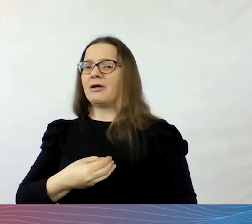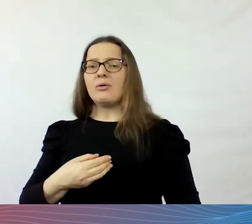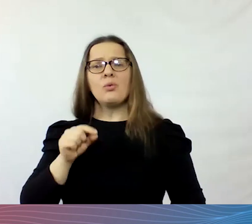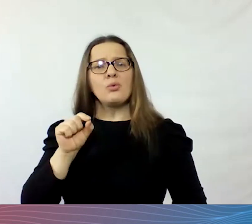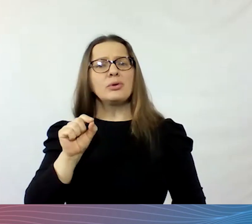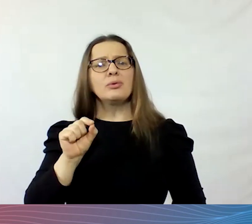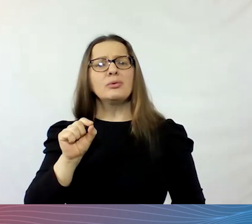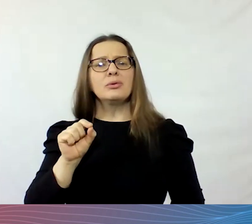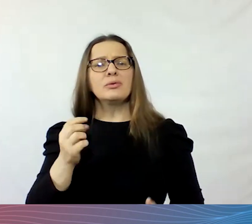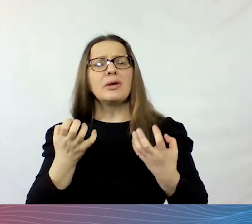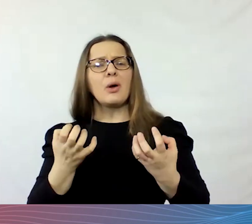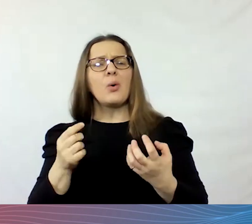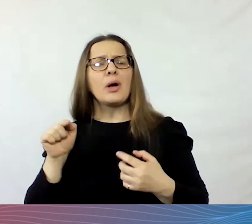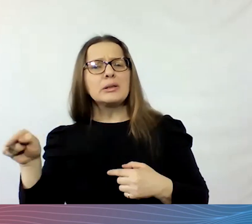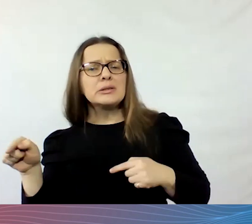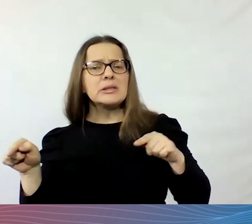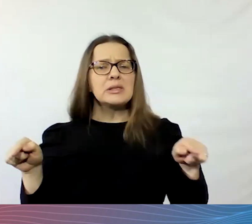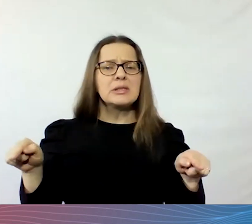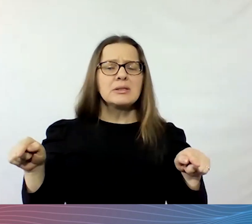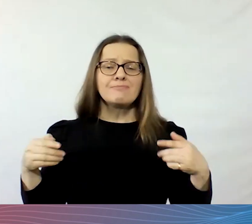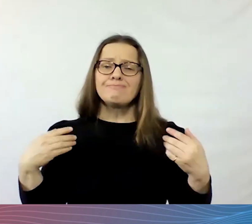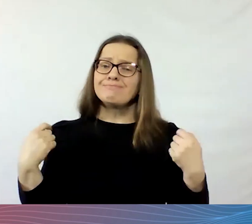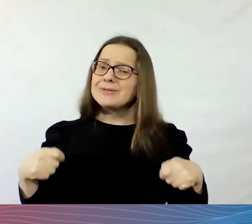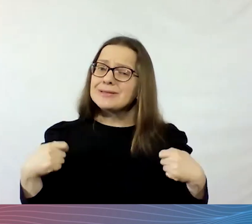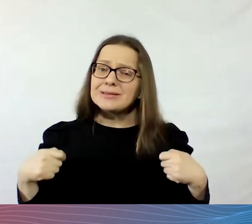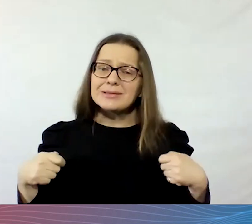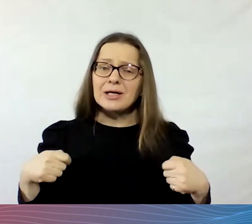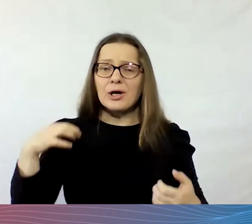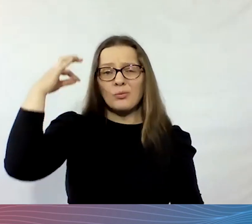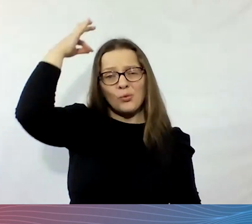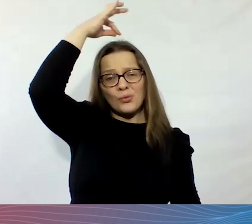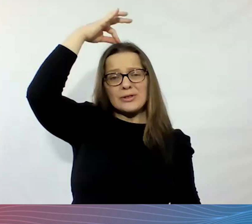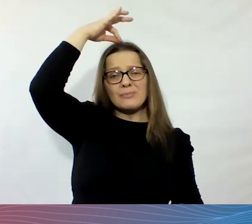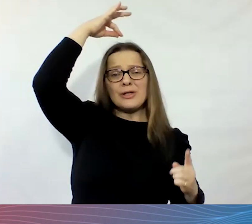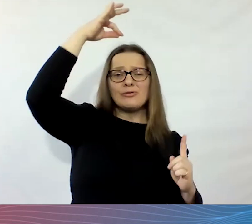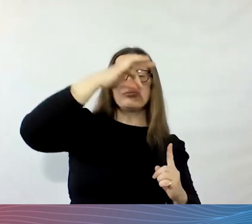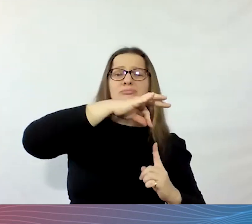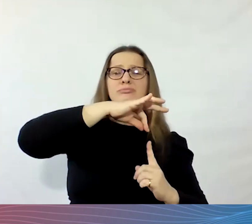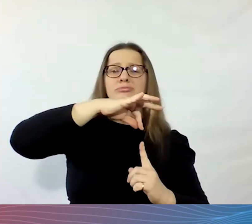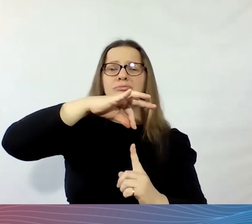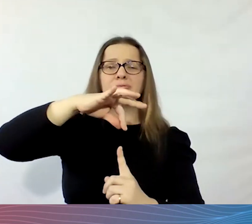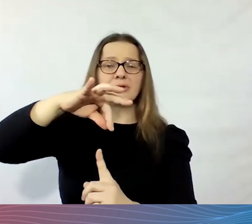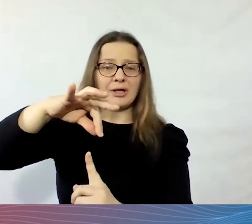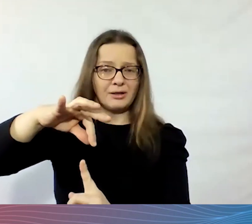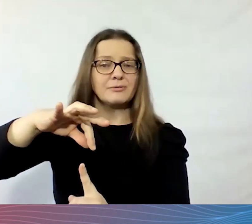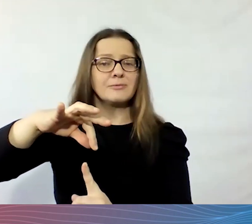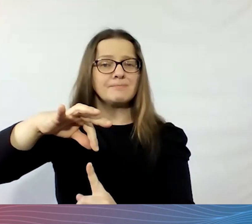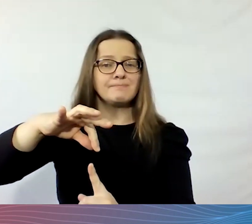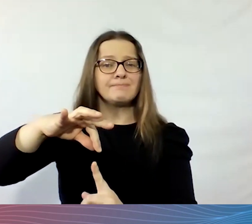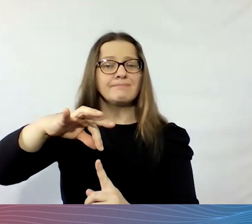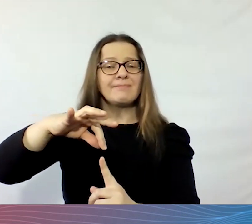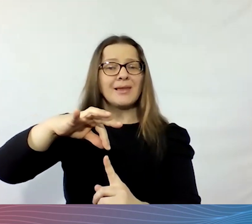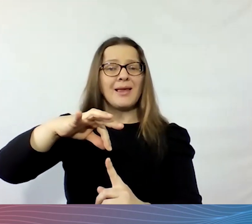aprender a ser guiados. Aí, irmãos, é ser prisioneiro no Senhor. nós não somos guiados pelo nosso